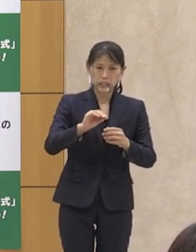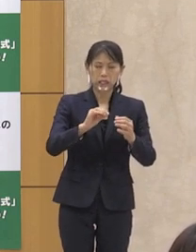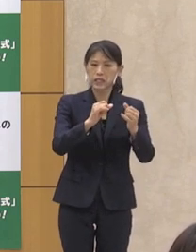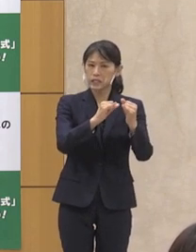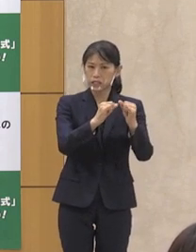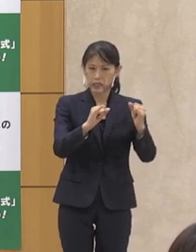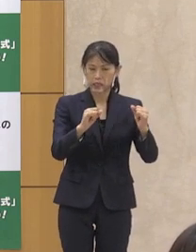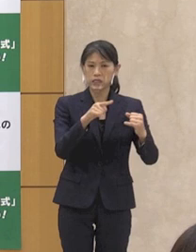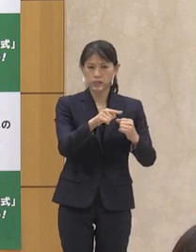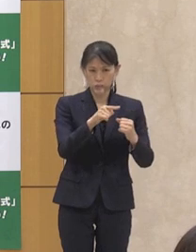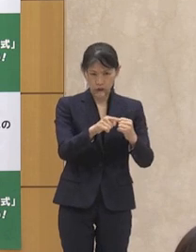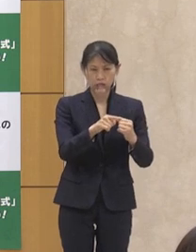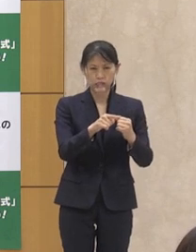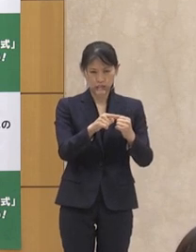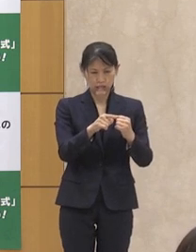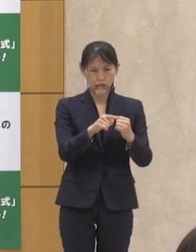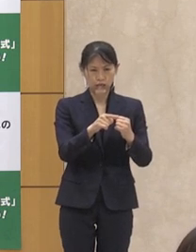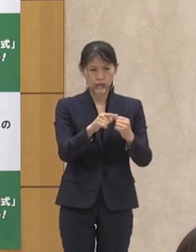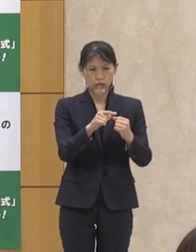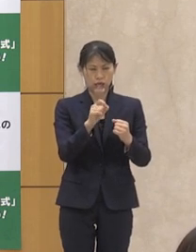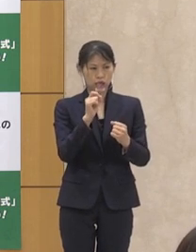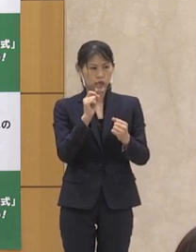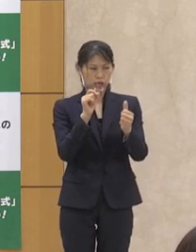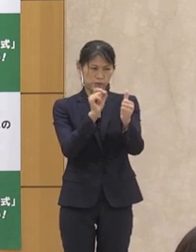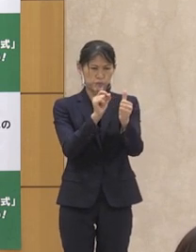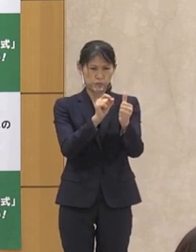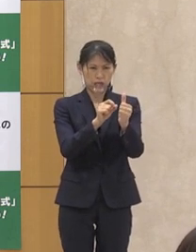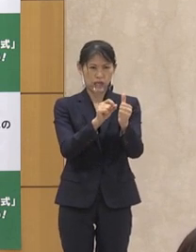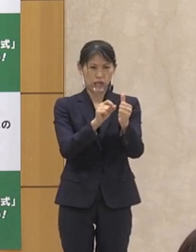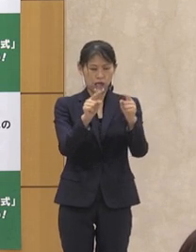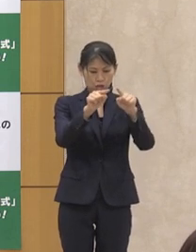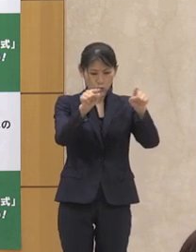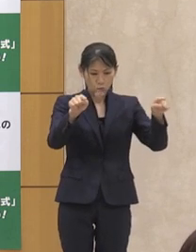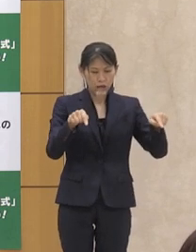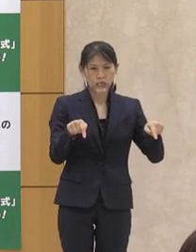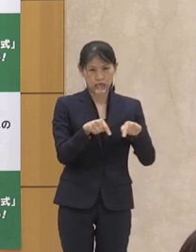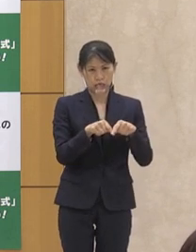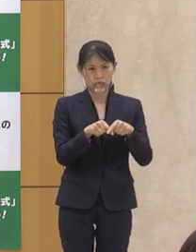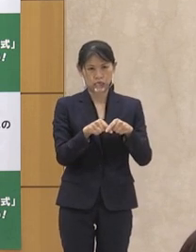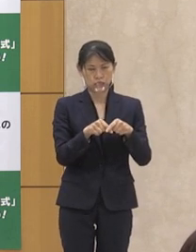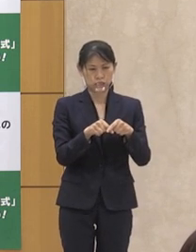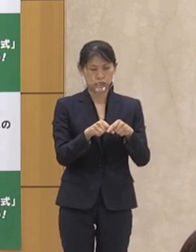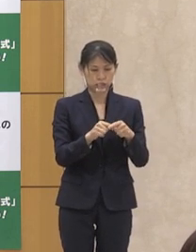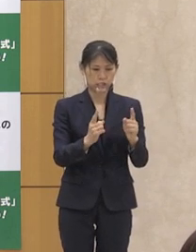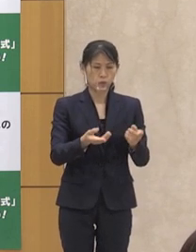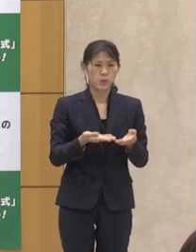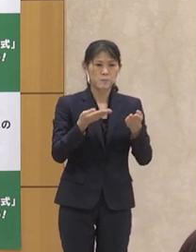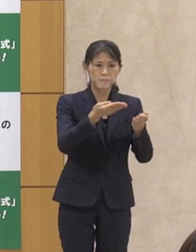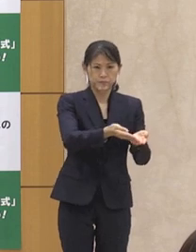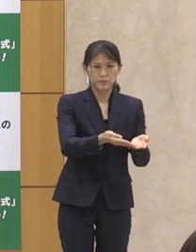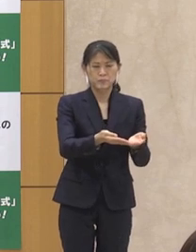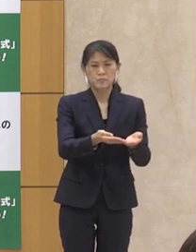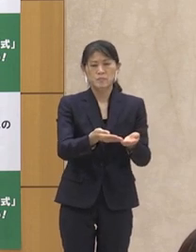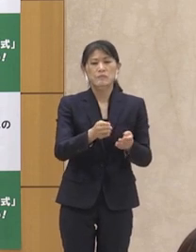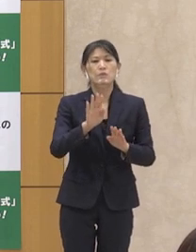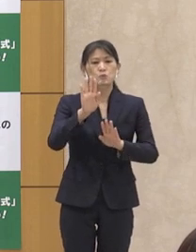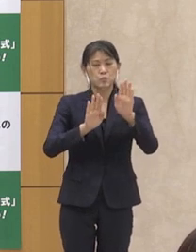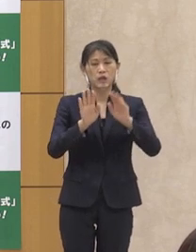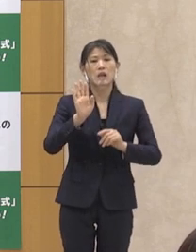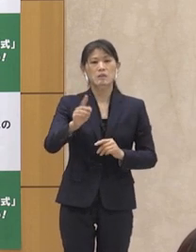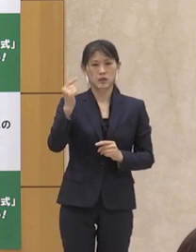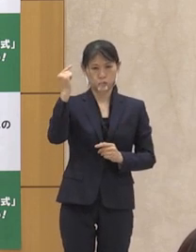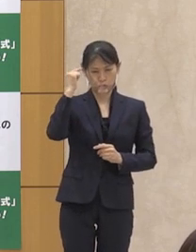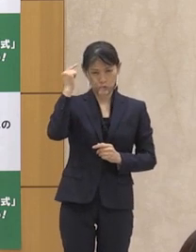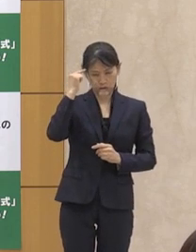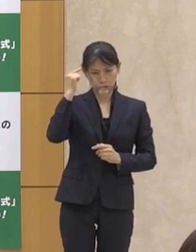その人に見せるというかですね、玄関先に置くというようなことがあったかと思うんですけれども、まあ、香川県の今回のキ